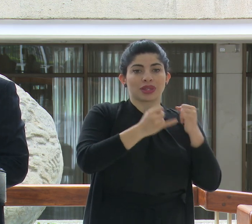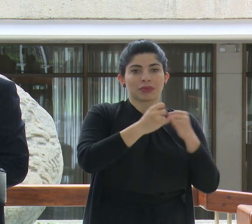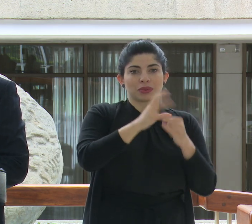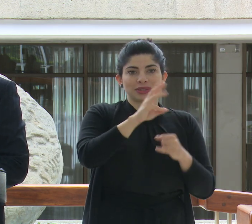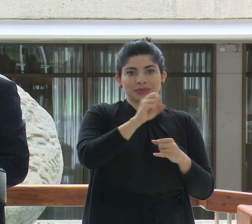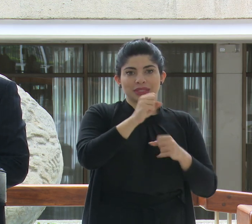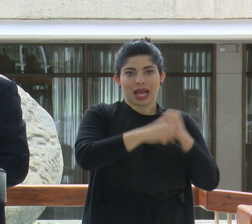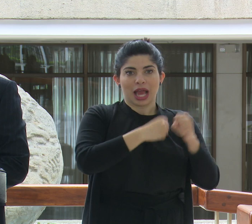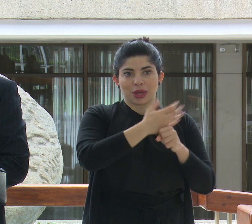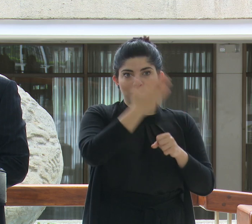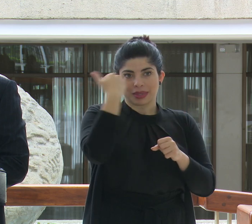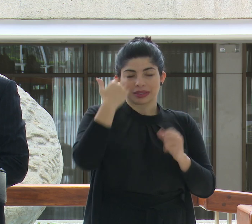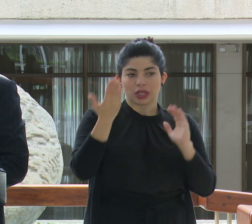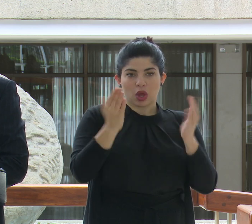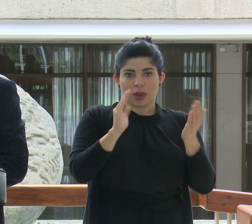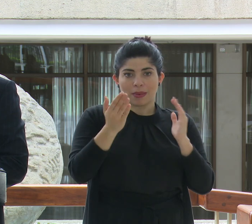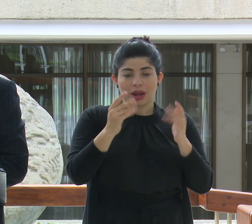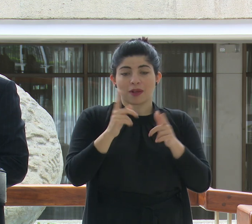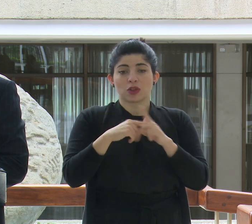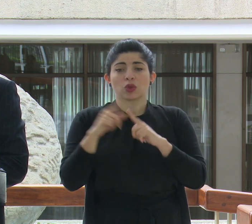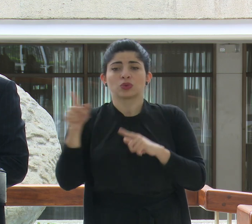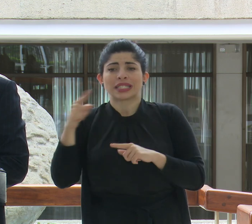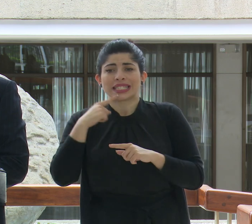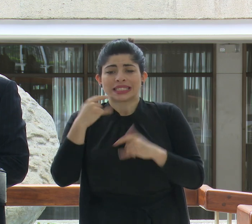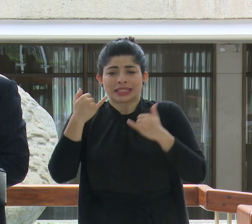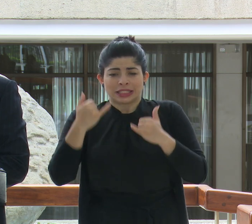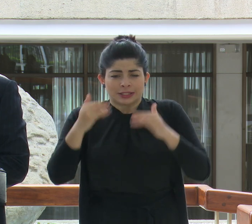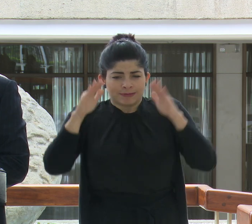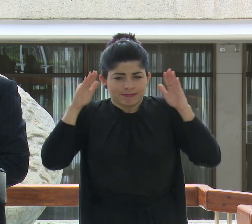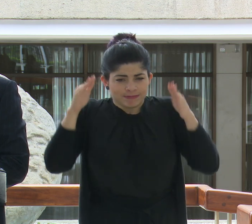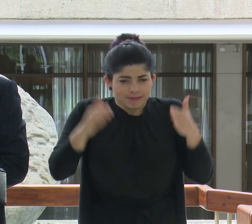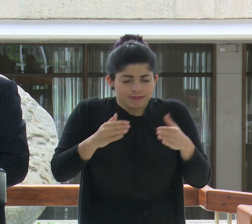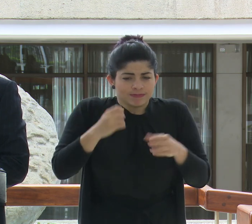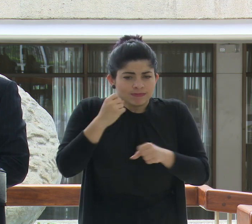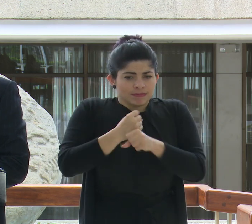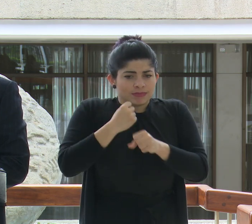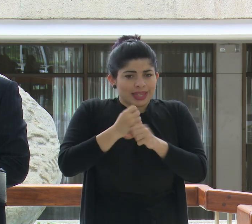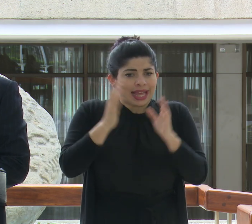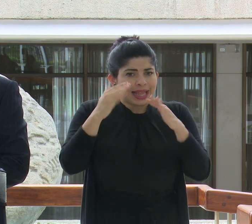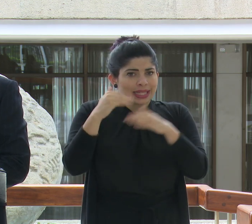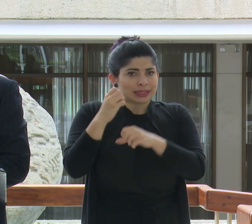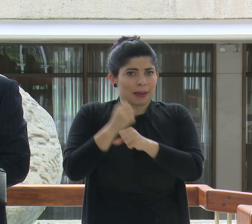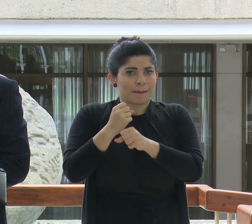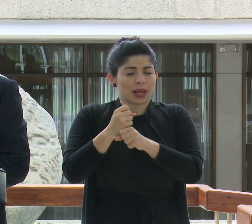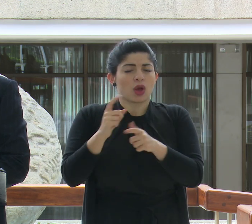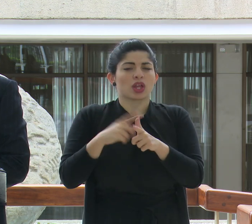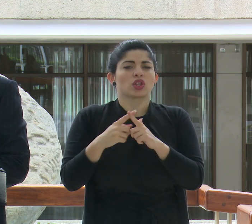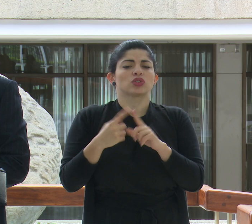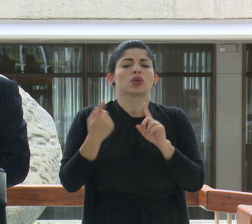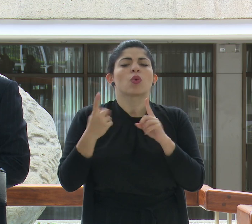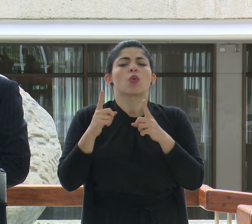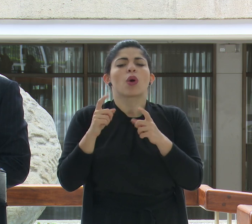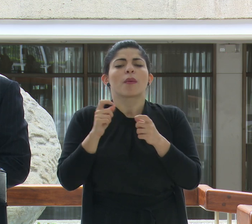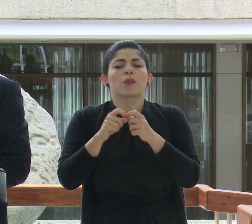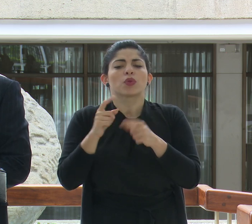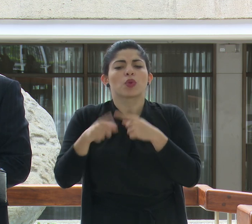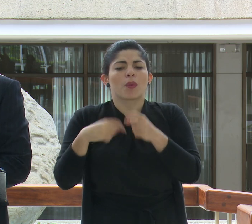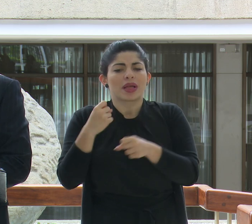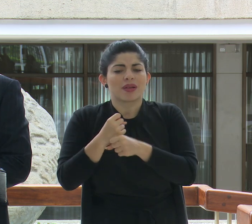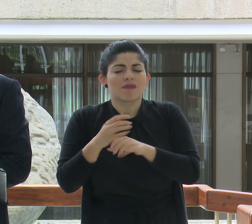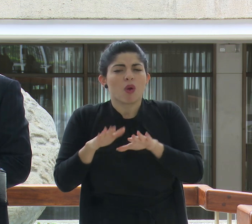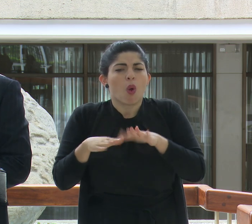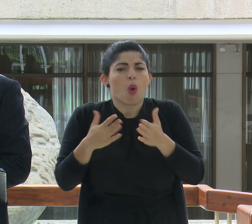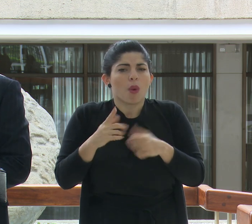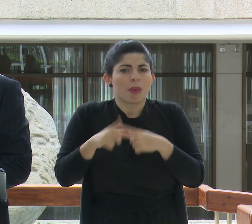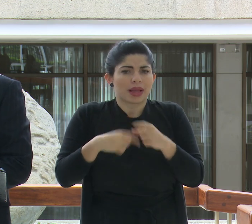presidente, mencionaba que el enfoque va a ser precisamente combatir el desempleo. ¿En qué punto se va a trabajar y cómo se va a trabajar? Y